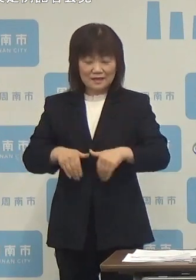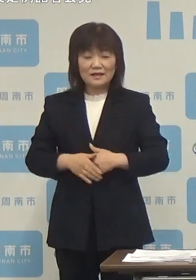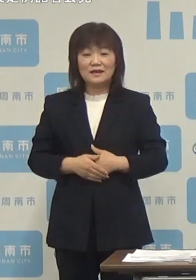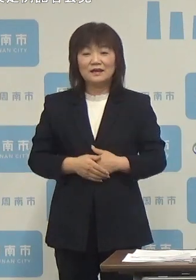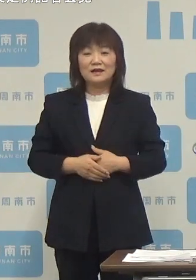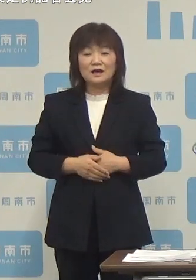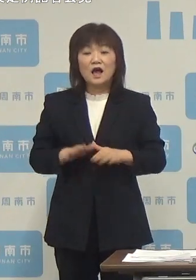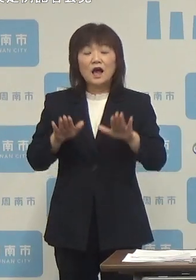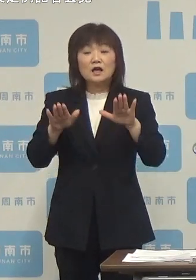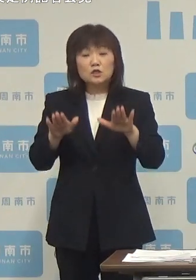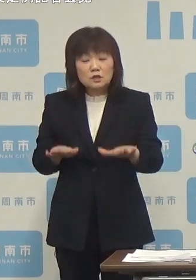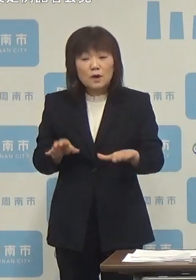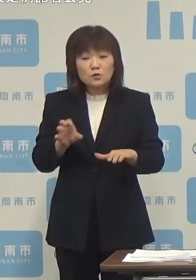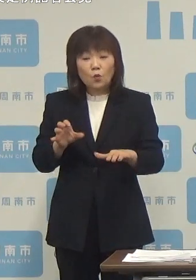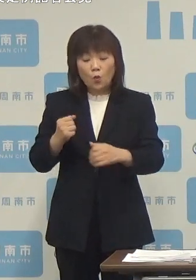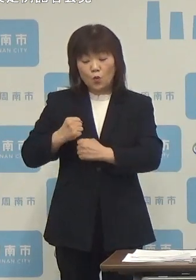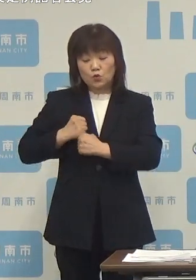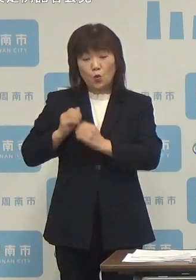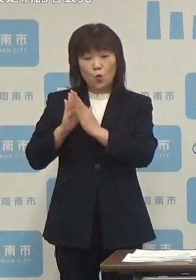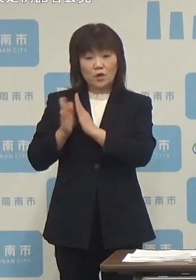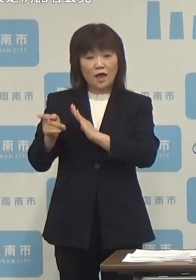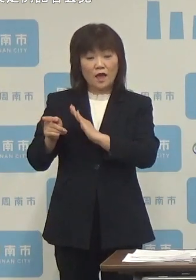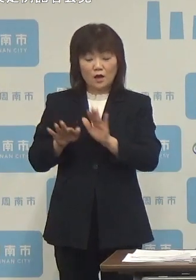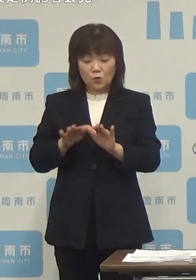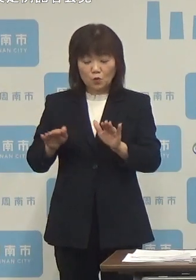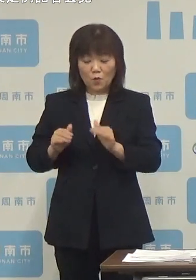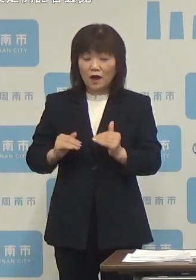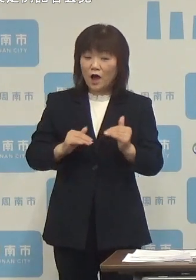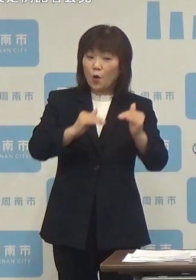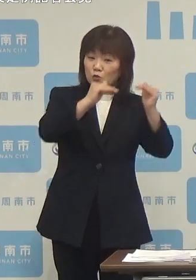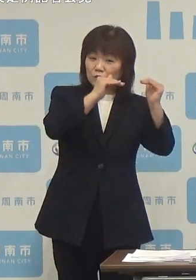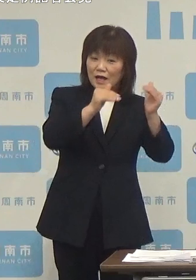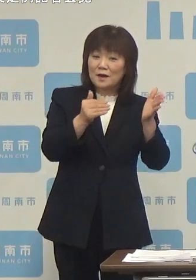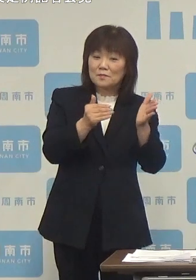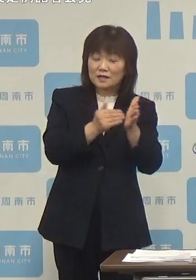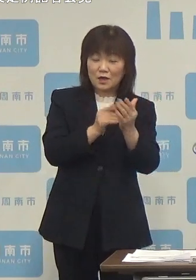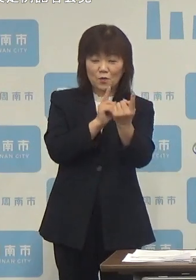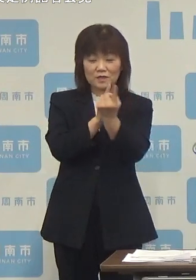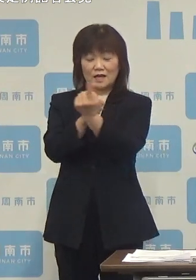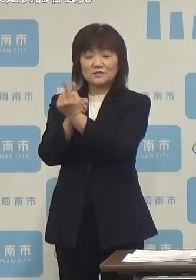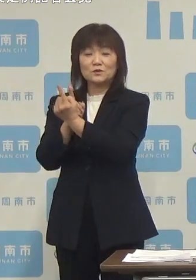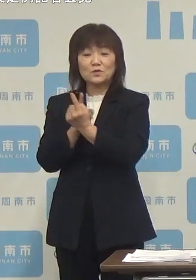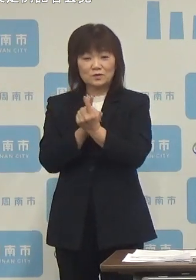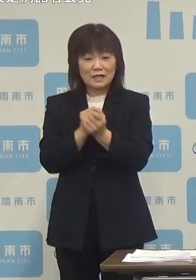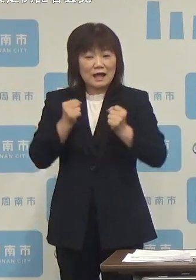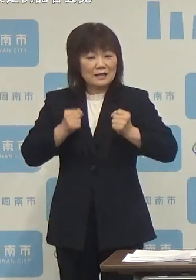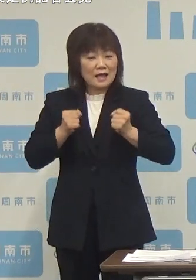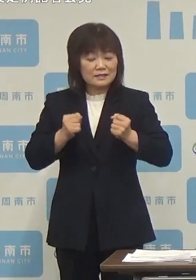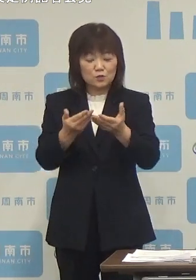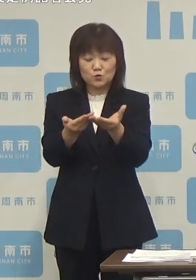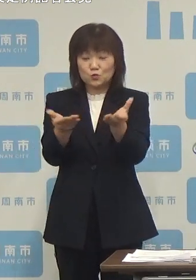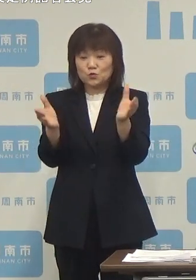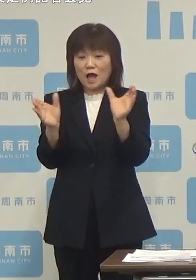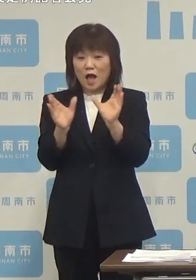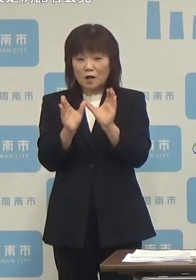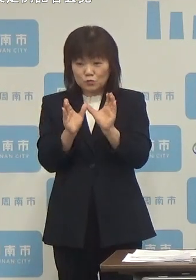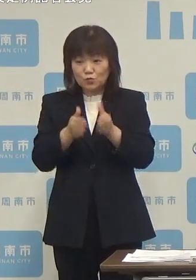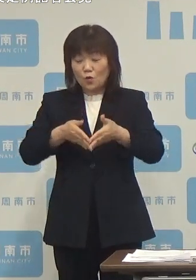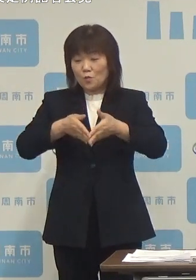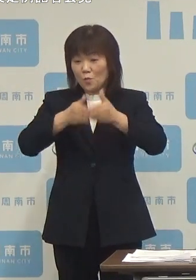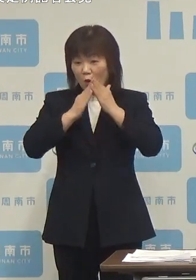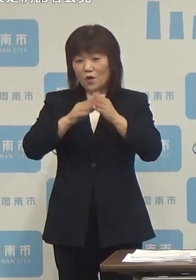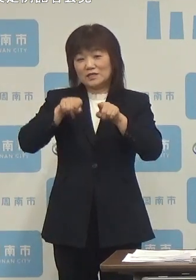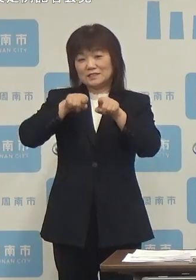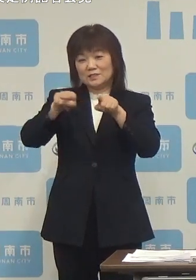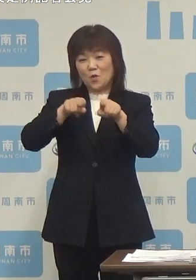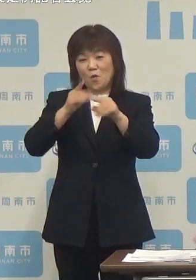。現在は兵庫県で子どもから大人までを対象としたランニングクラブを設立し指